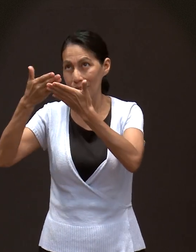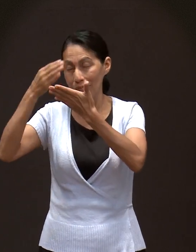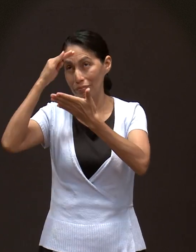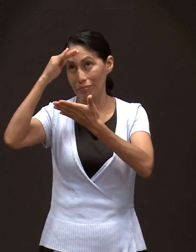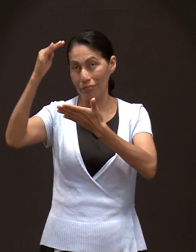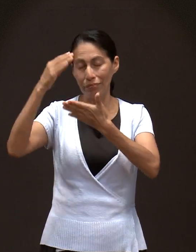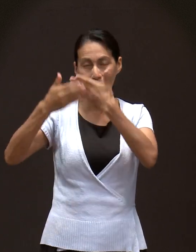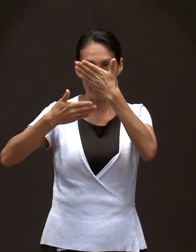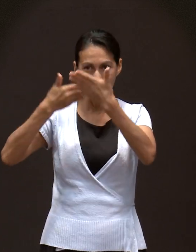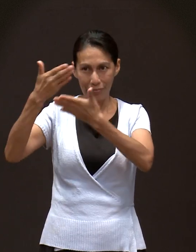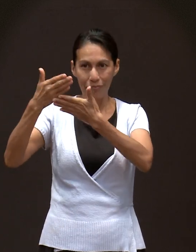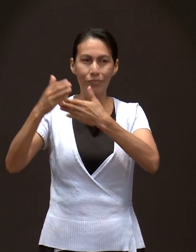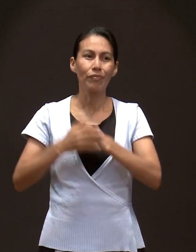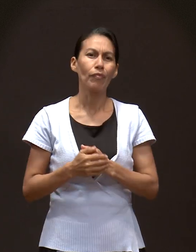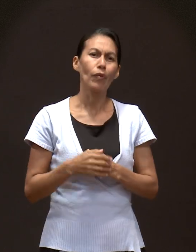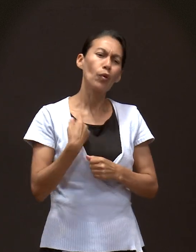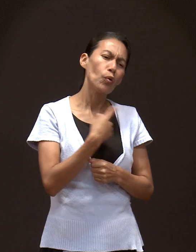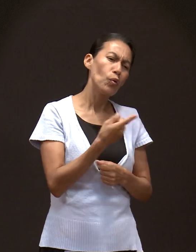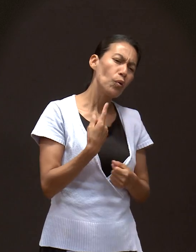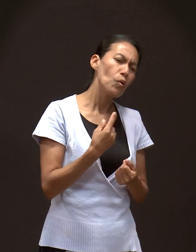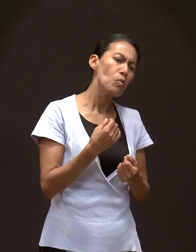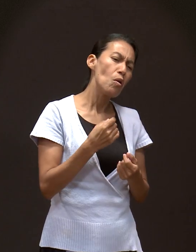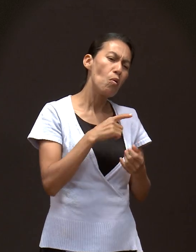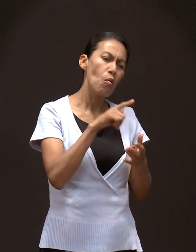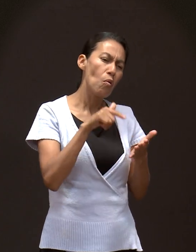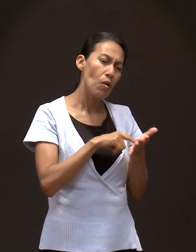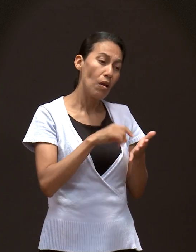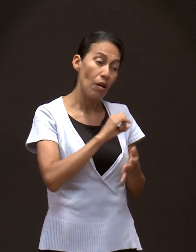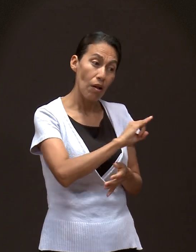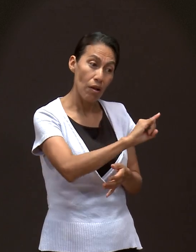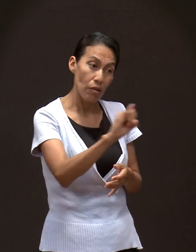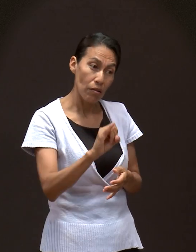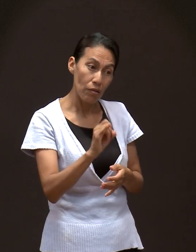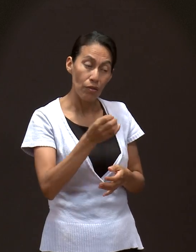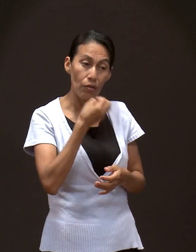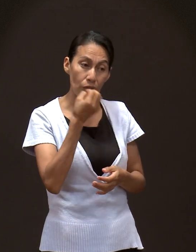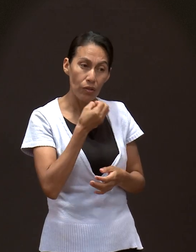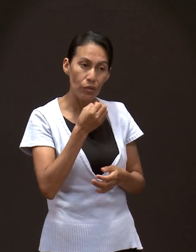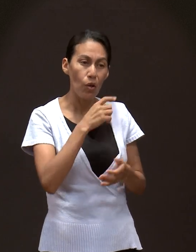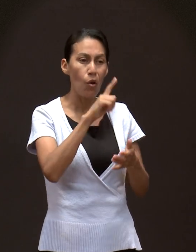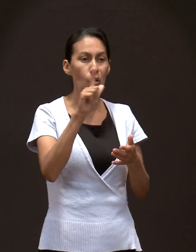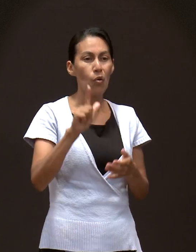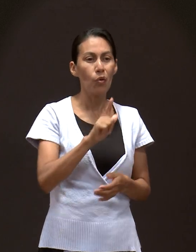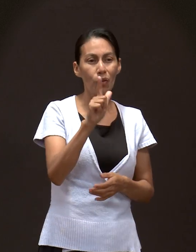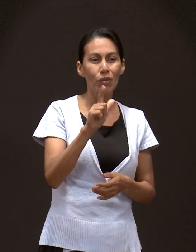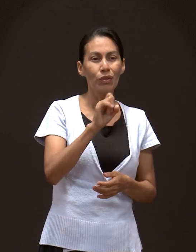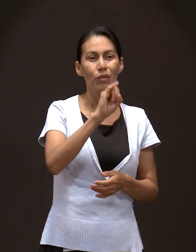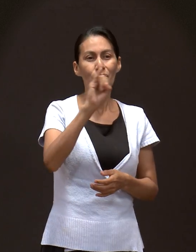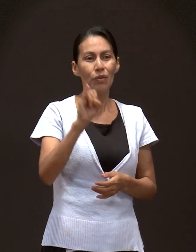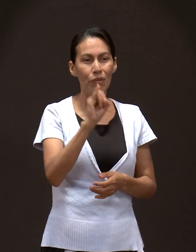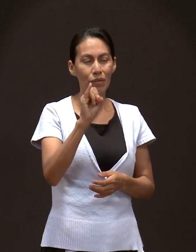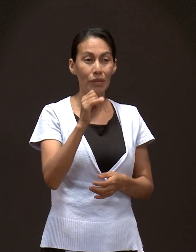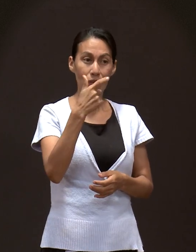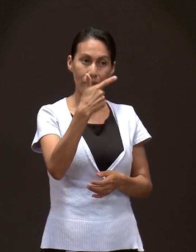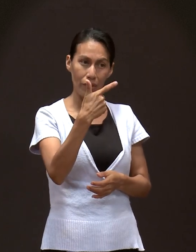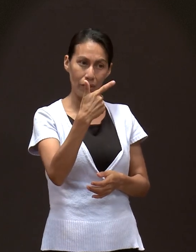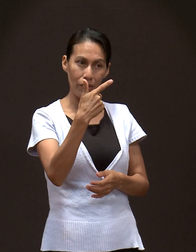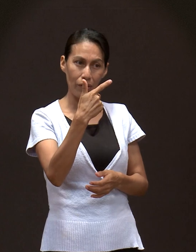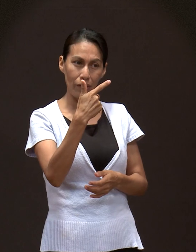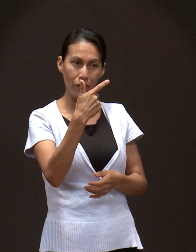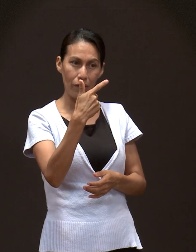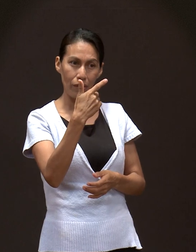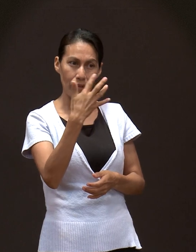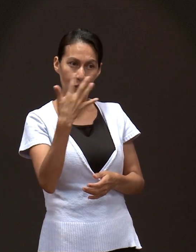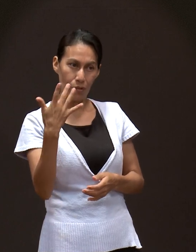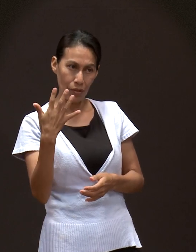al Señor. Y nosotros nos reunimos en el jardín de la oración los lunes y los jueves a